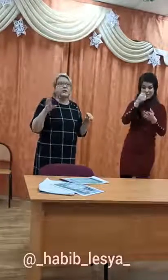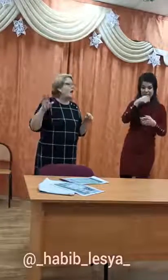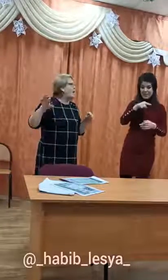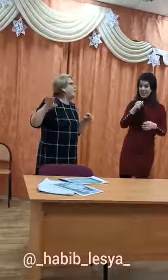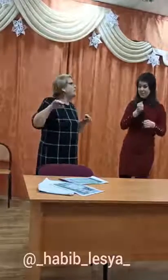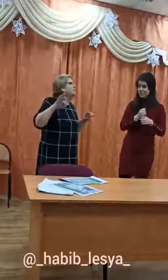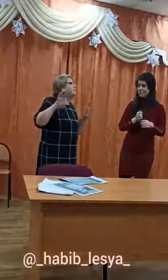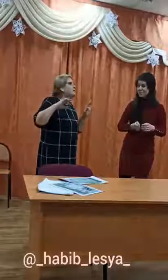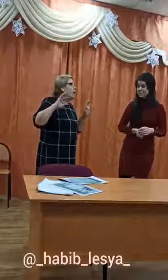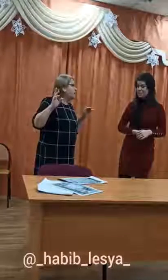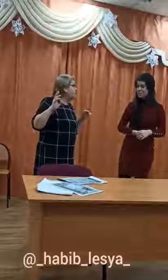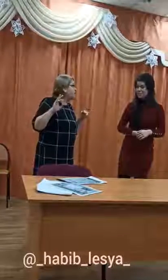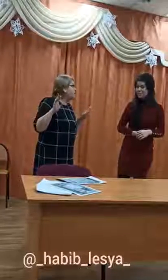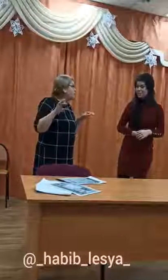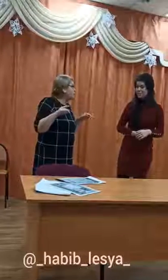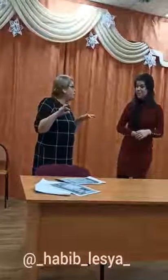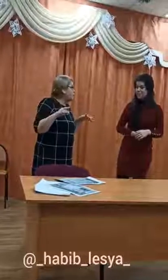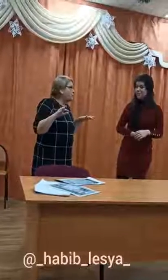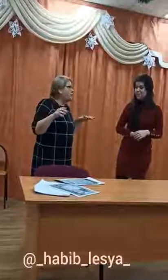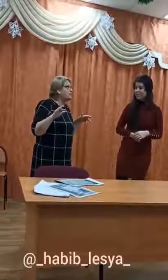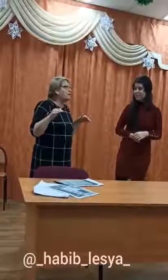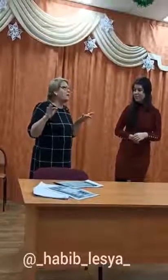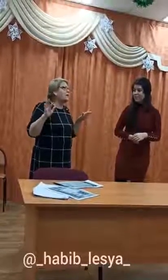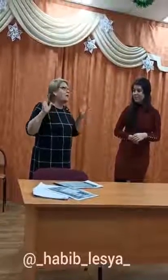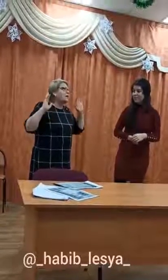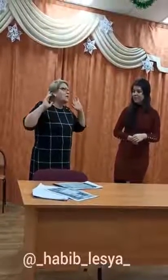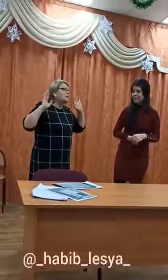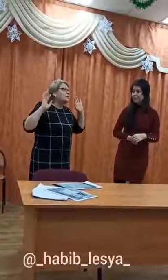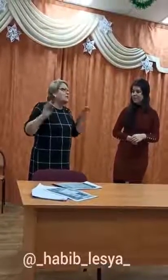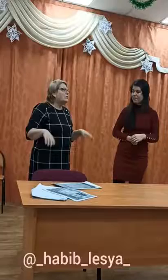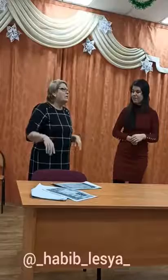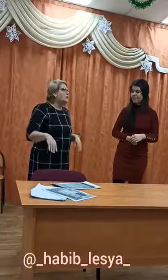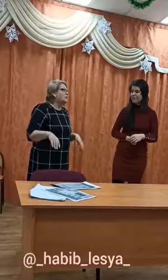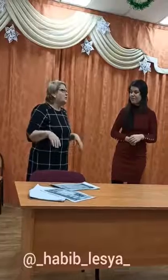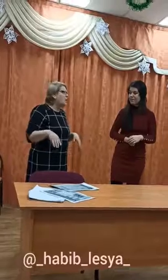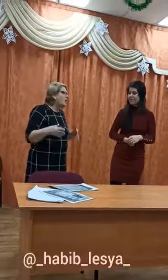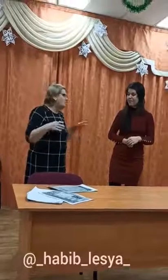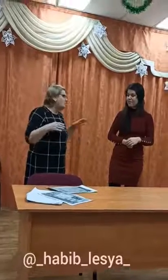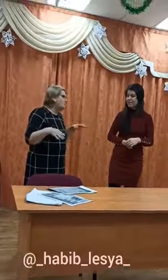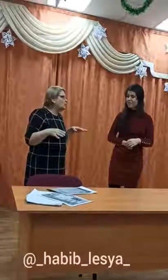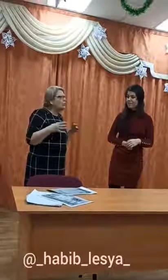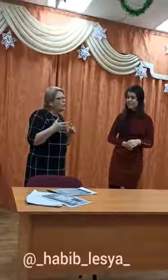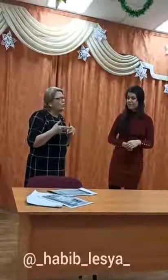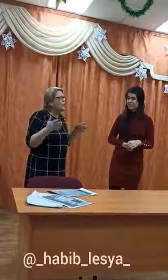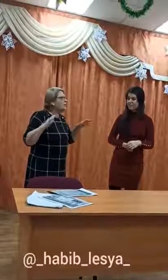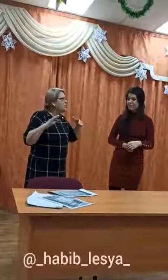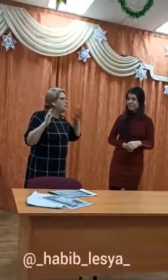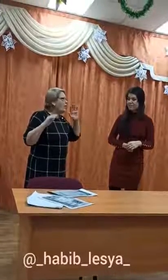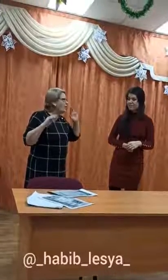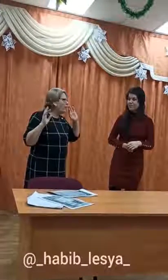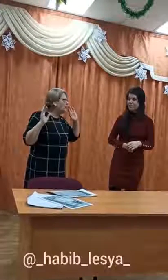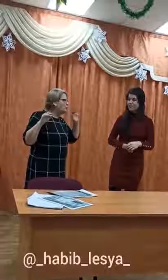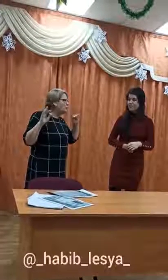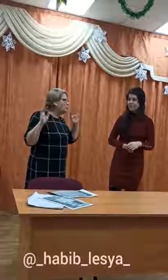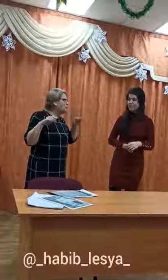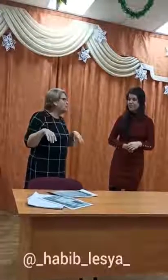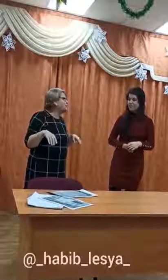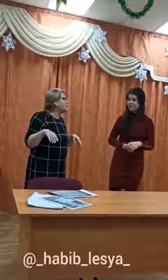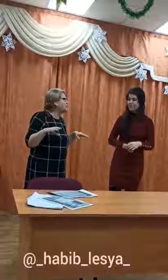лет. Она не говорит, что вы обманываете. Я, говорит, мало понимаю, поэтому меня это не